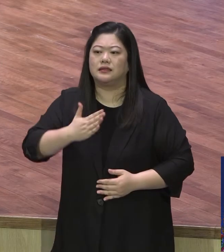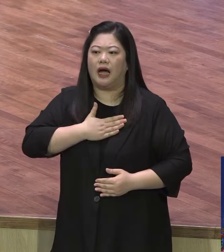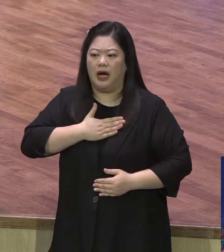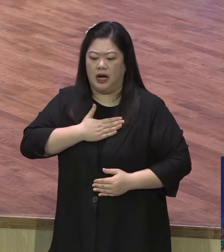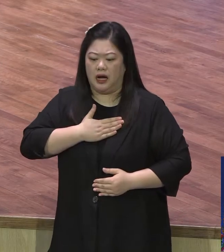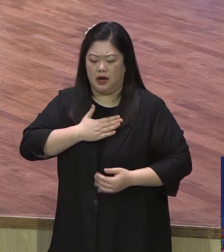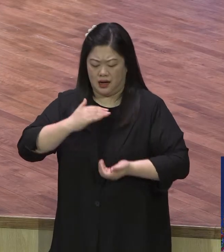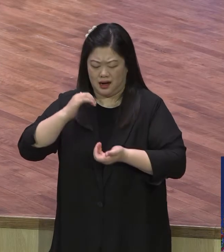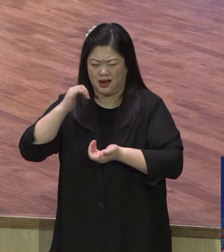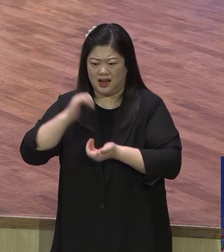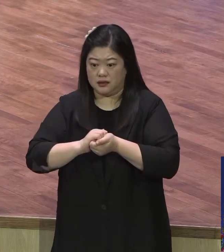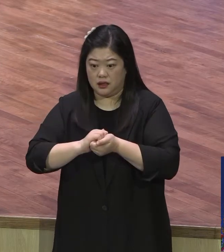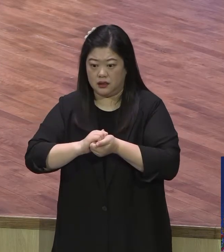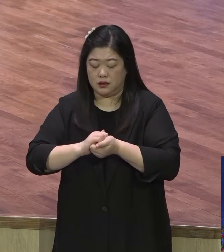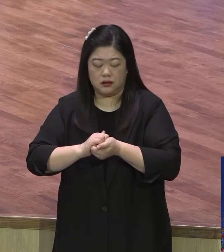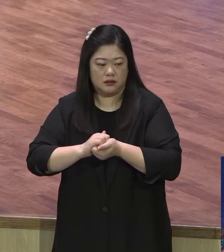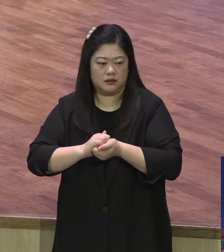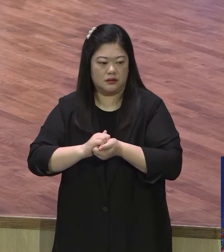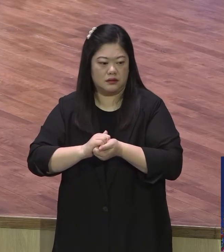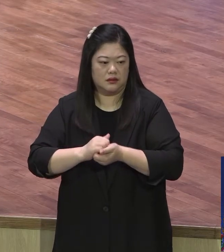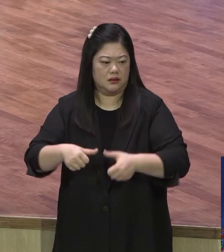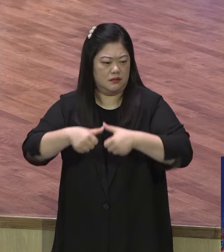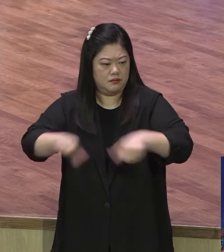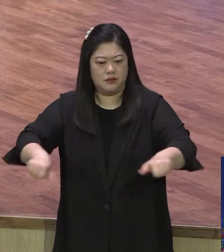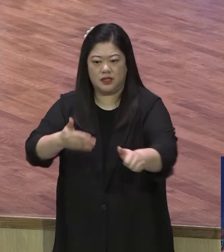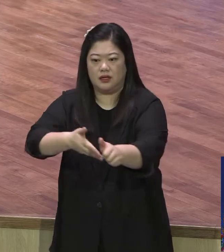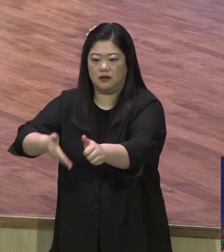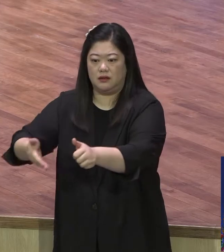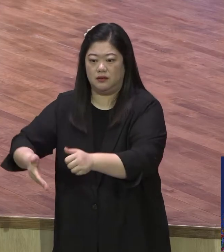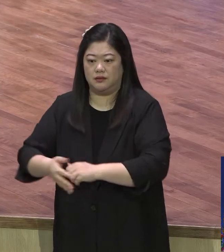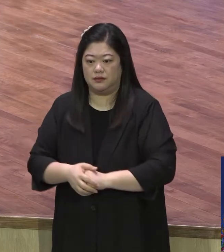저래서 안되고 이 부정적인 털 깨야 됩니다